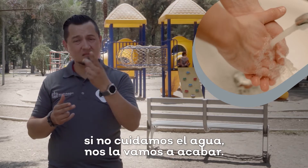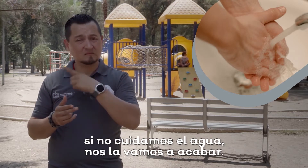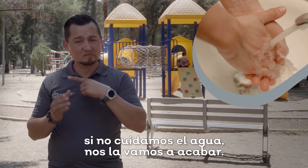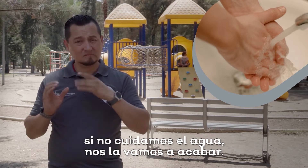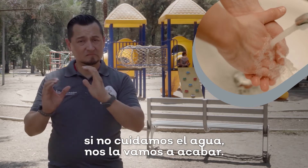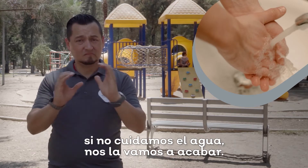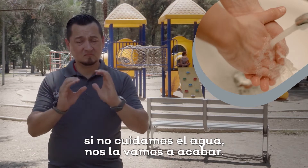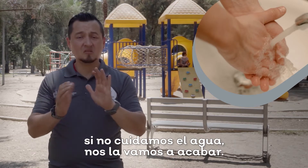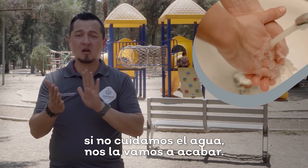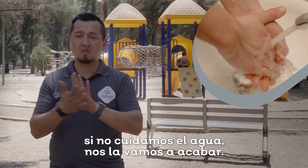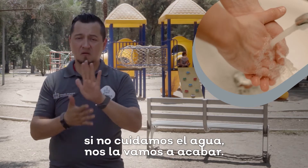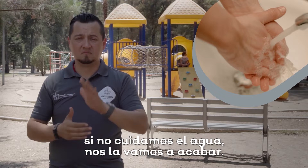vamos a acabar.